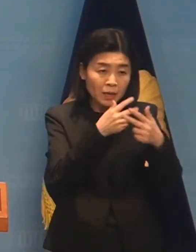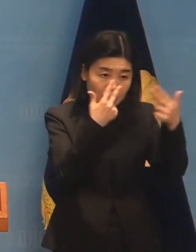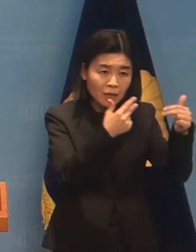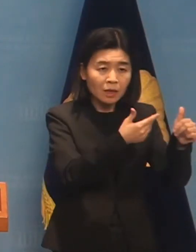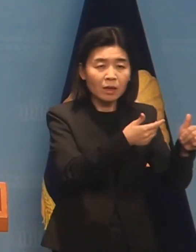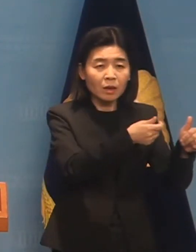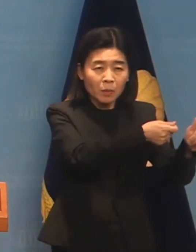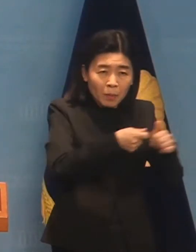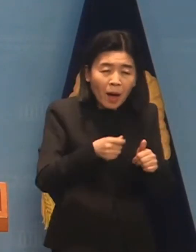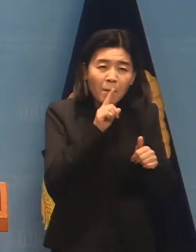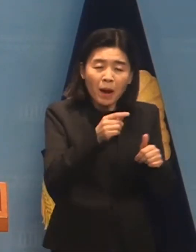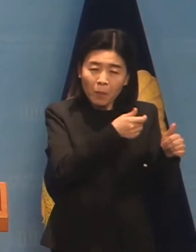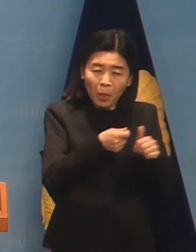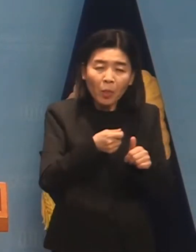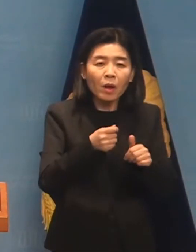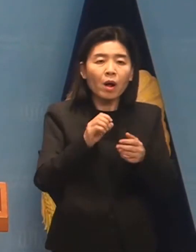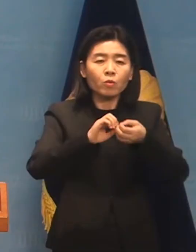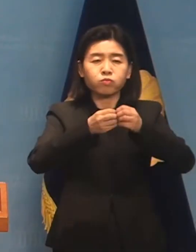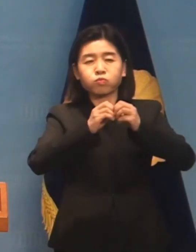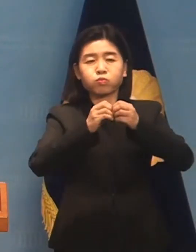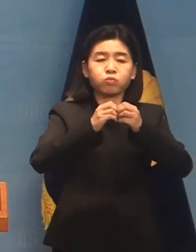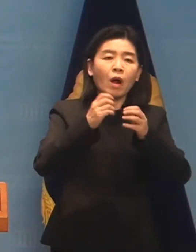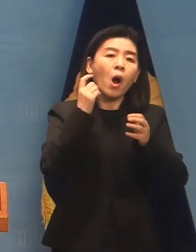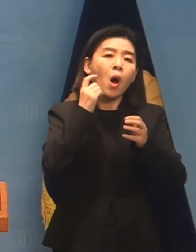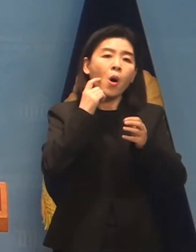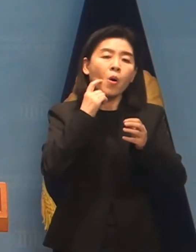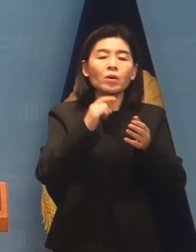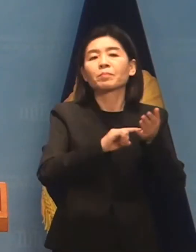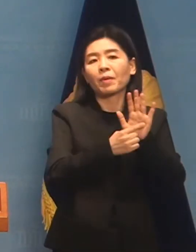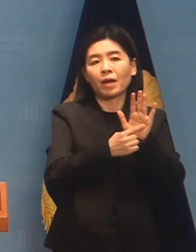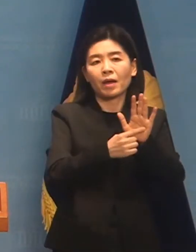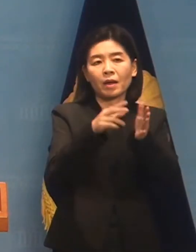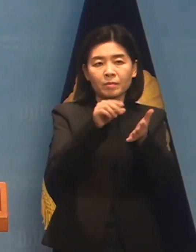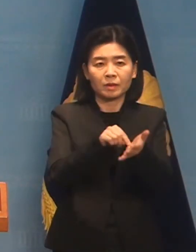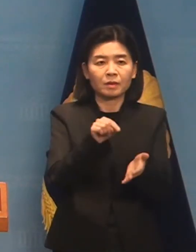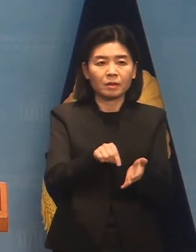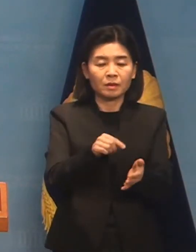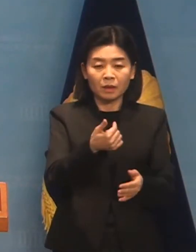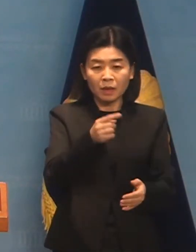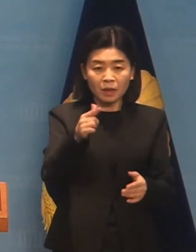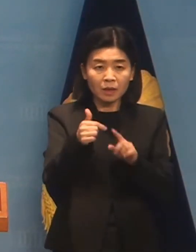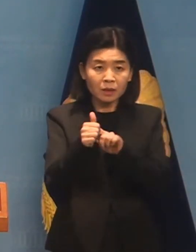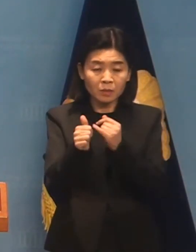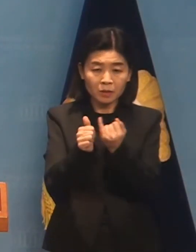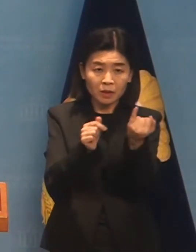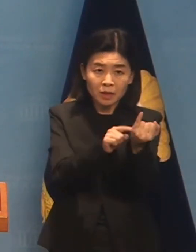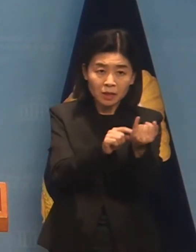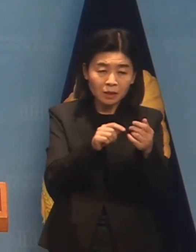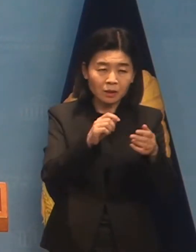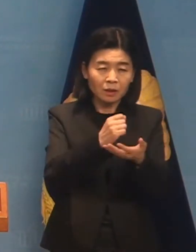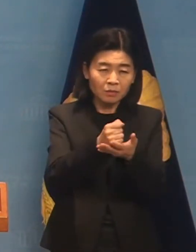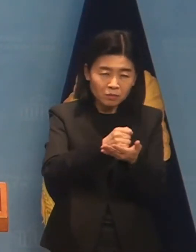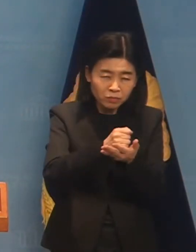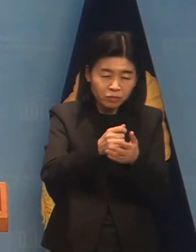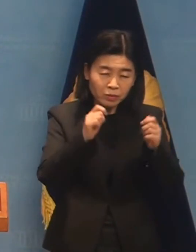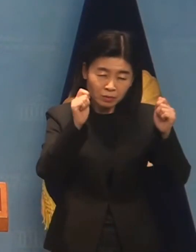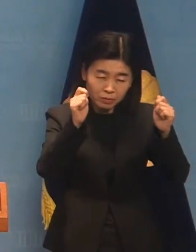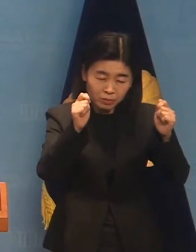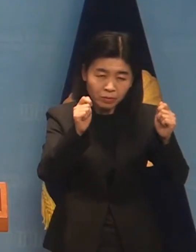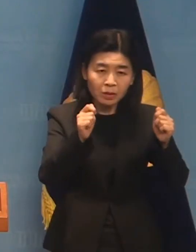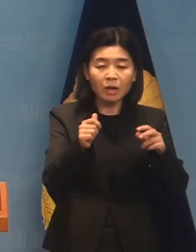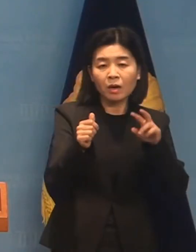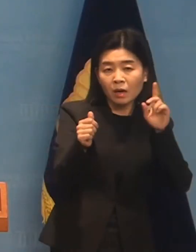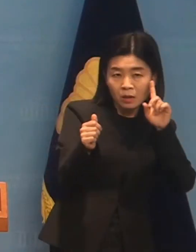발언을 왜곡한 허위사실을 말한 겁니다. 또한 한덕수 후보는 본인 배우자의 구속 신치 의혹을 제기한 박지원